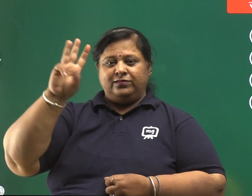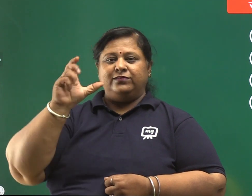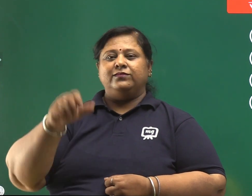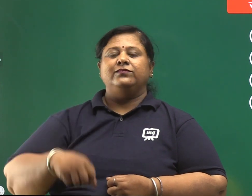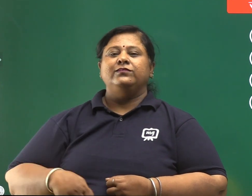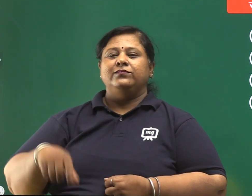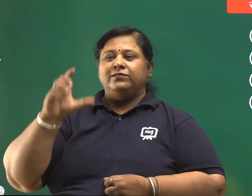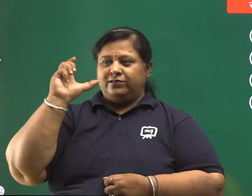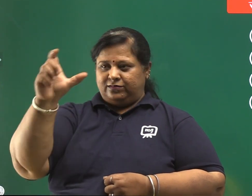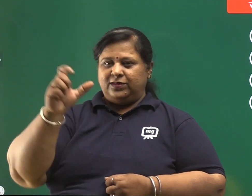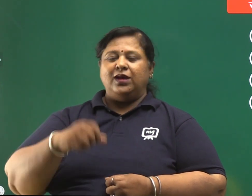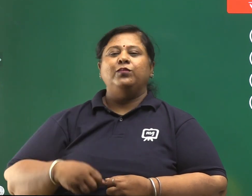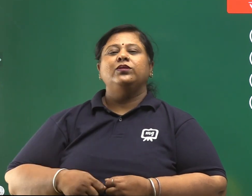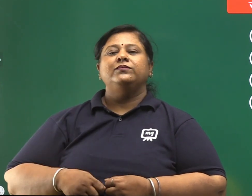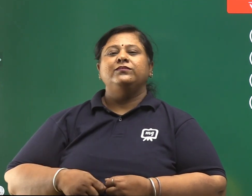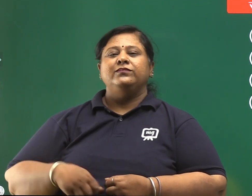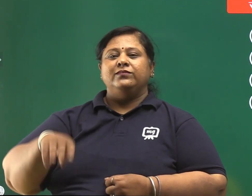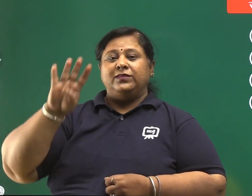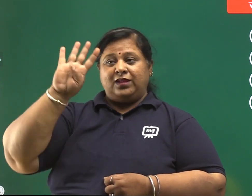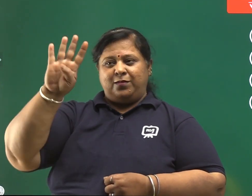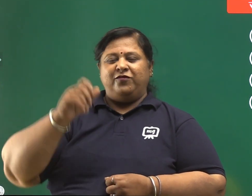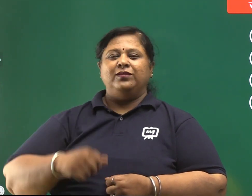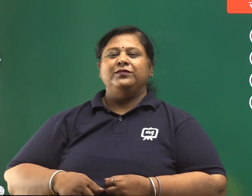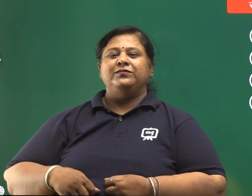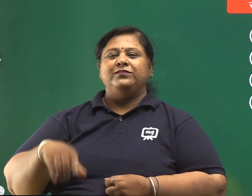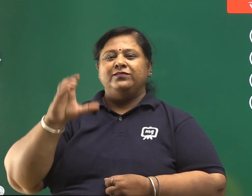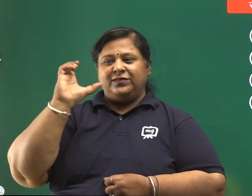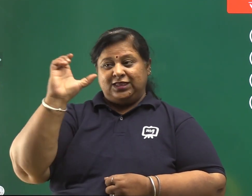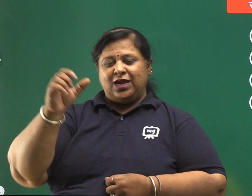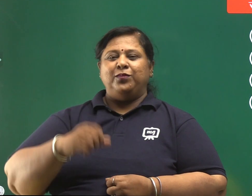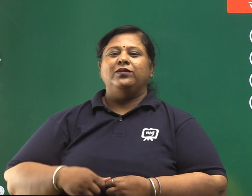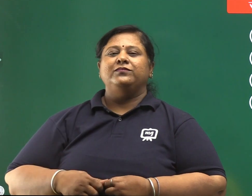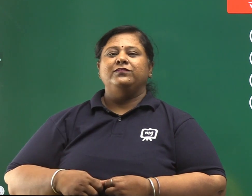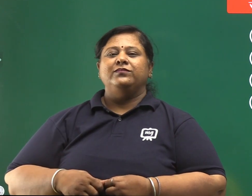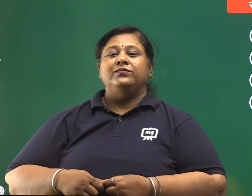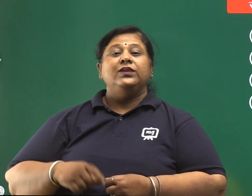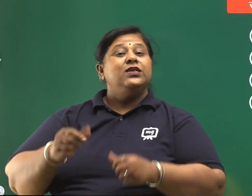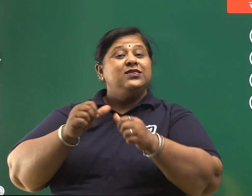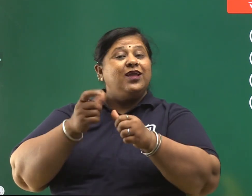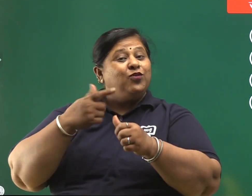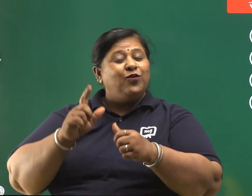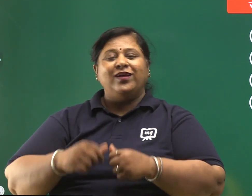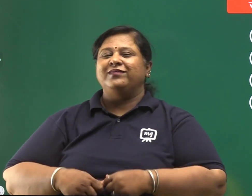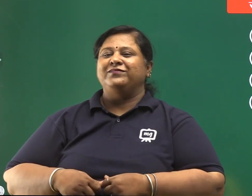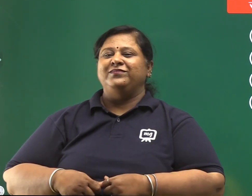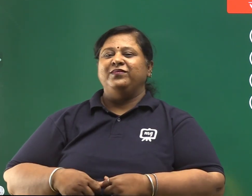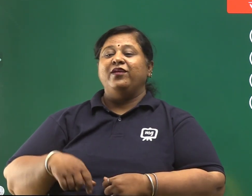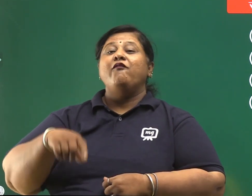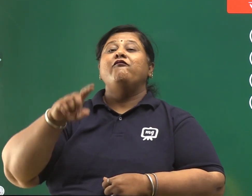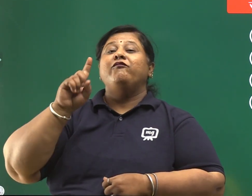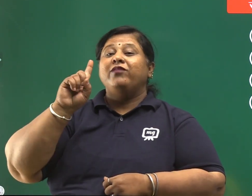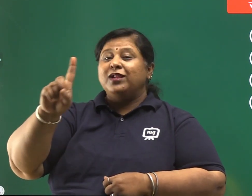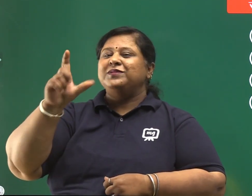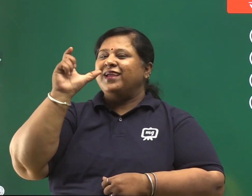विकल्प कानपुर और अगला विकल्प है जयपुर। तो सही उत्तर होगा विकल्प